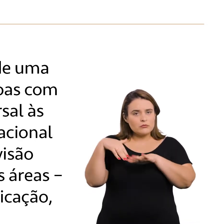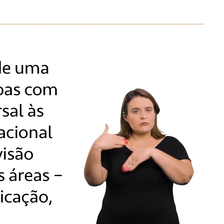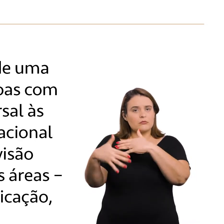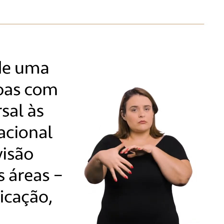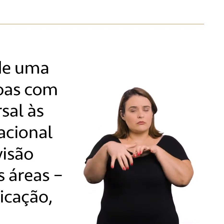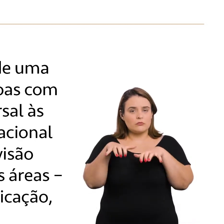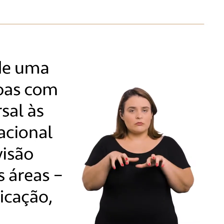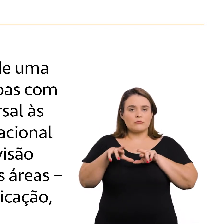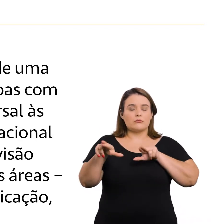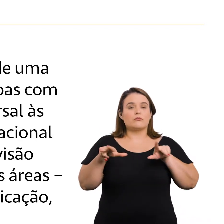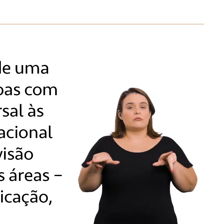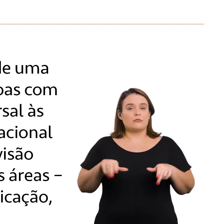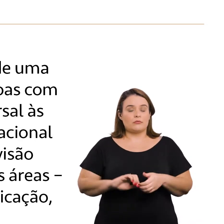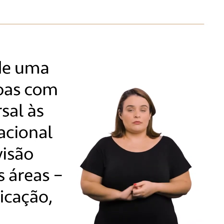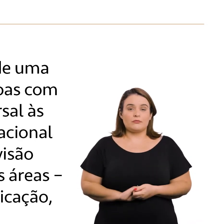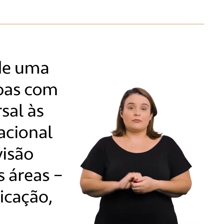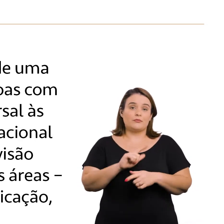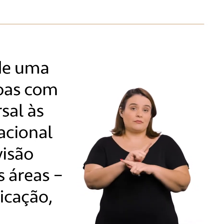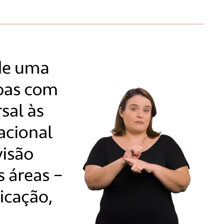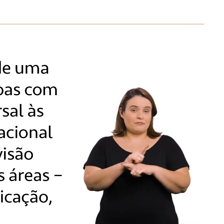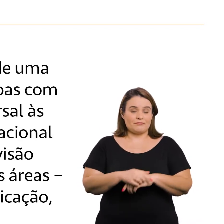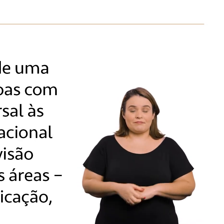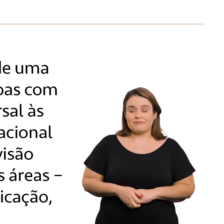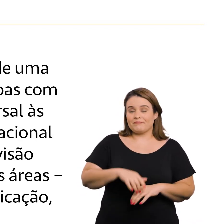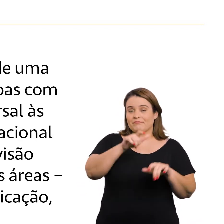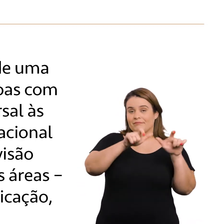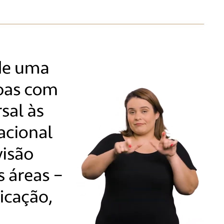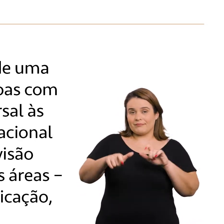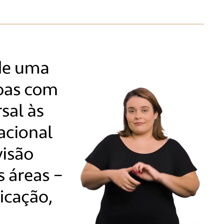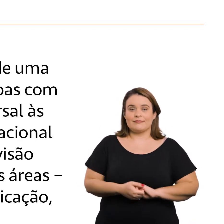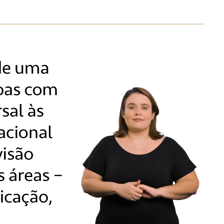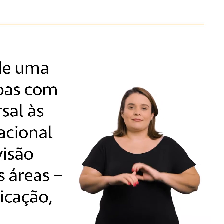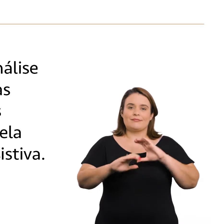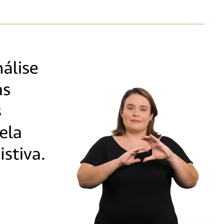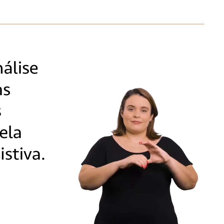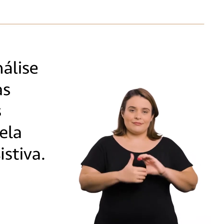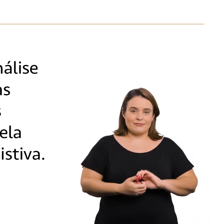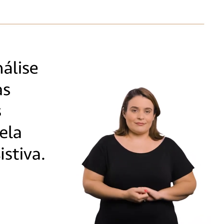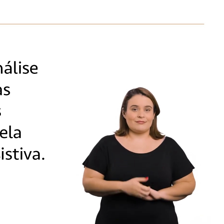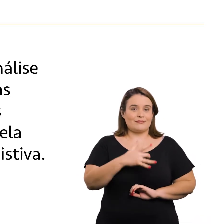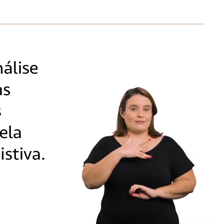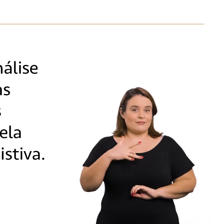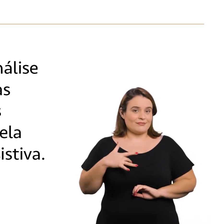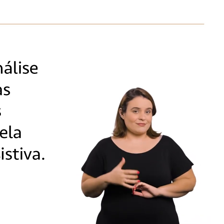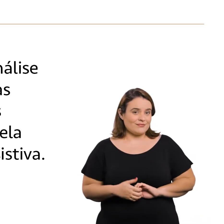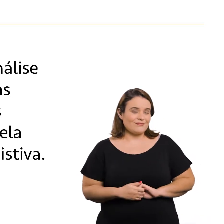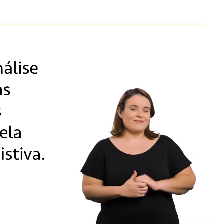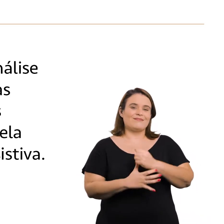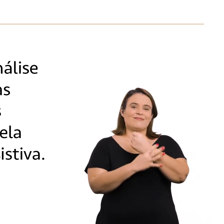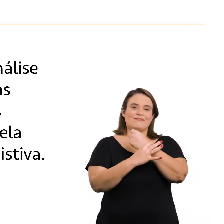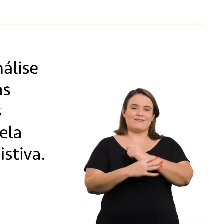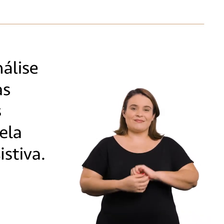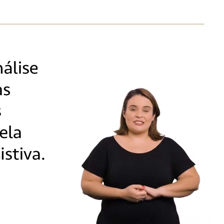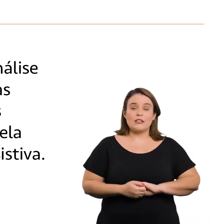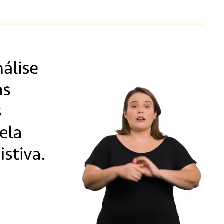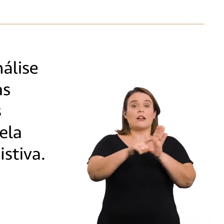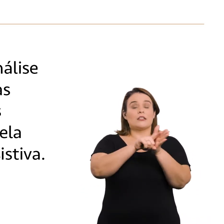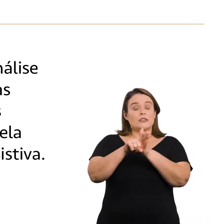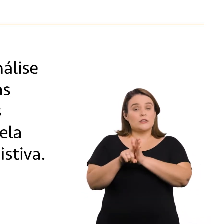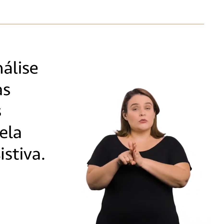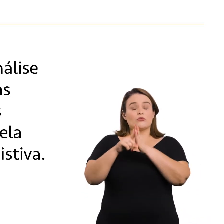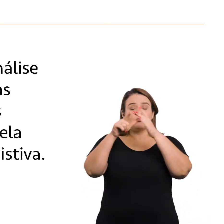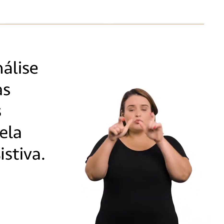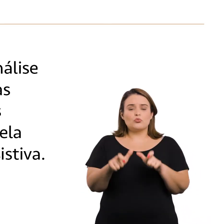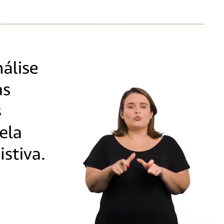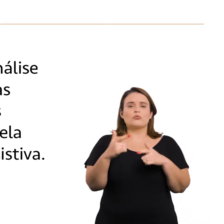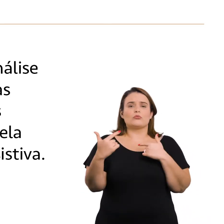das diferentes áreas, como gestão, gente, comunicação, saúde e segurança, pela análise dos postos de